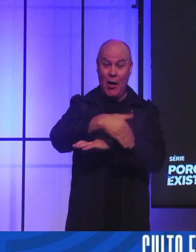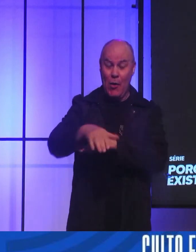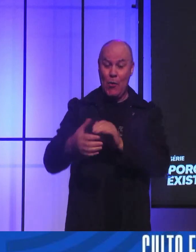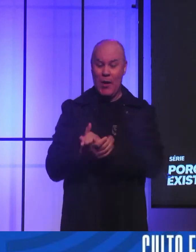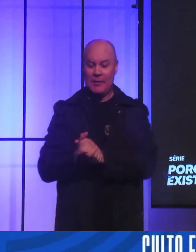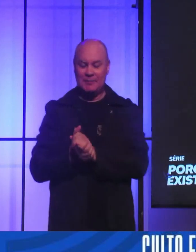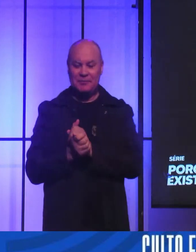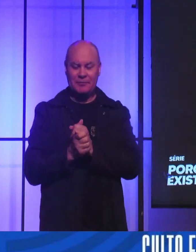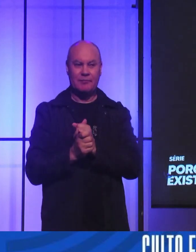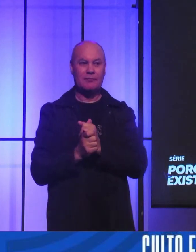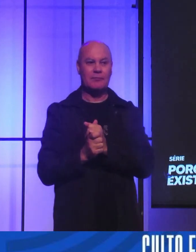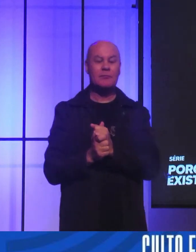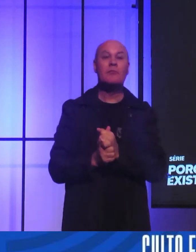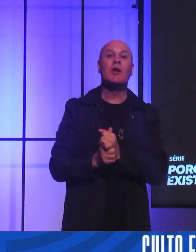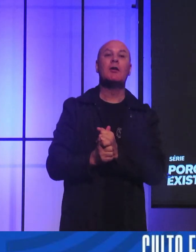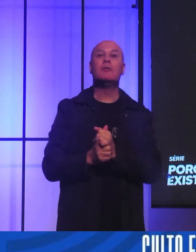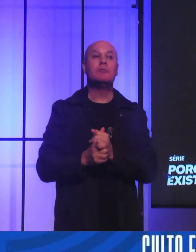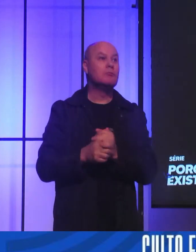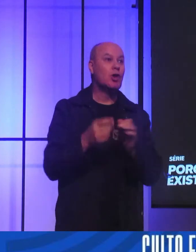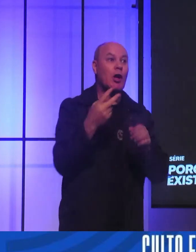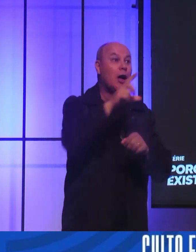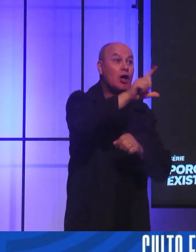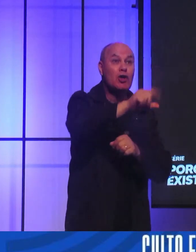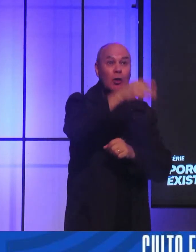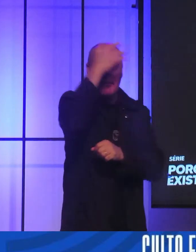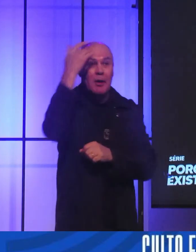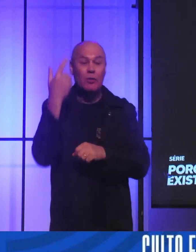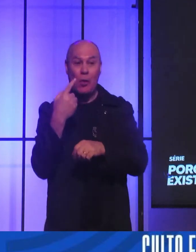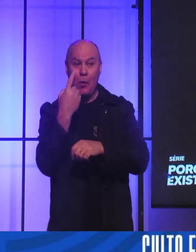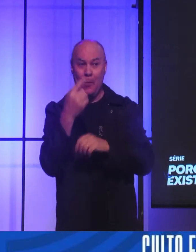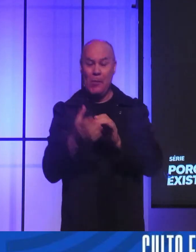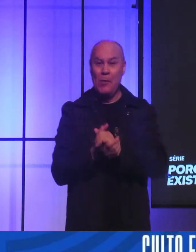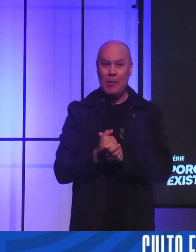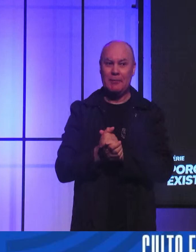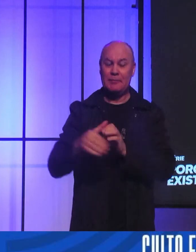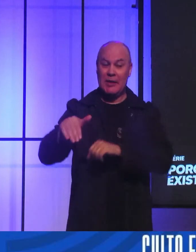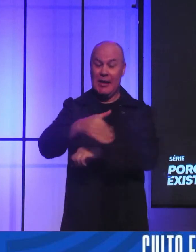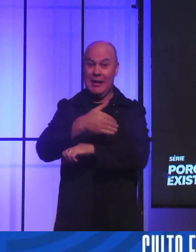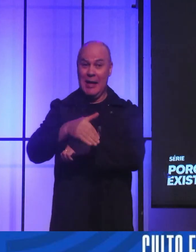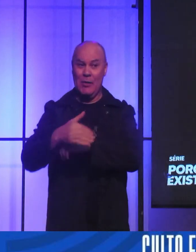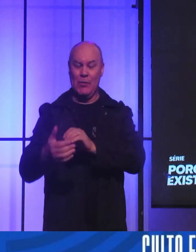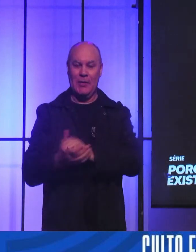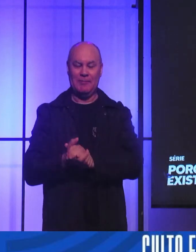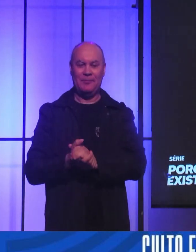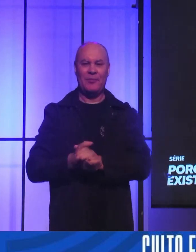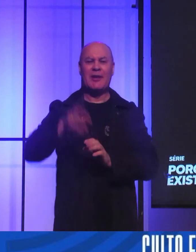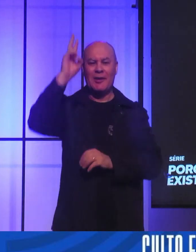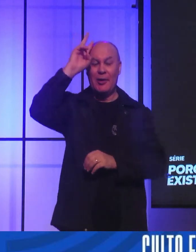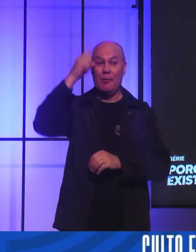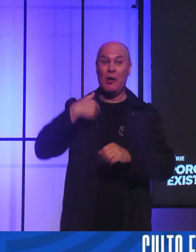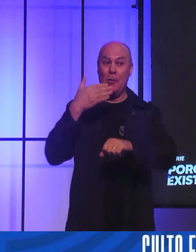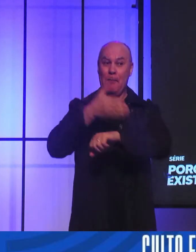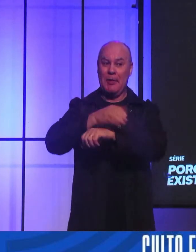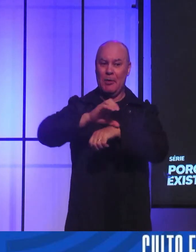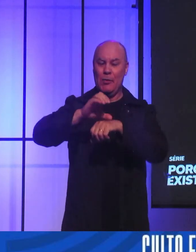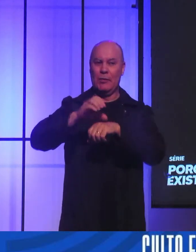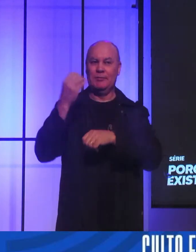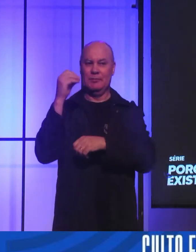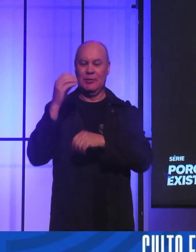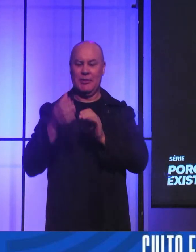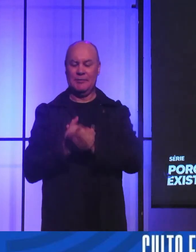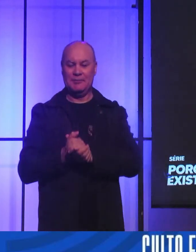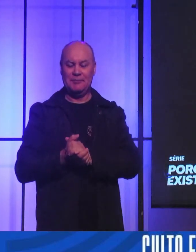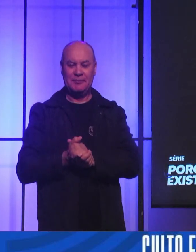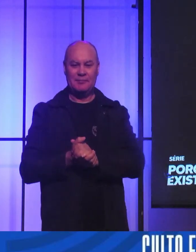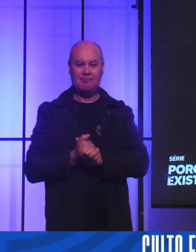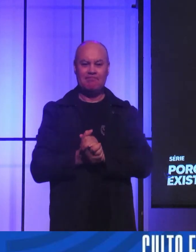assim: ô fulano, na verdade eu fiz um curso desse em Porto Alegre. E daí chegou uma hora que eles